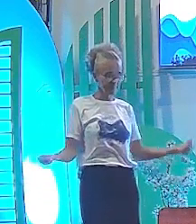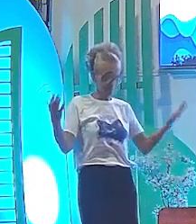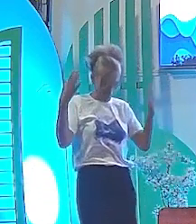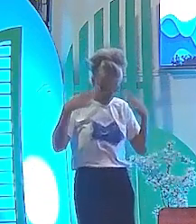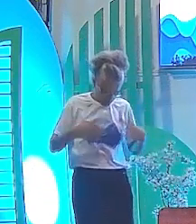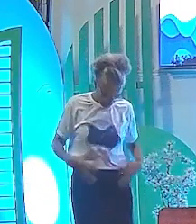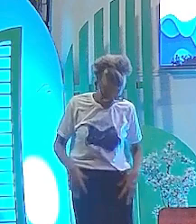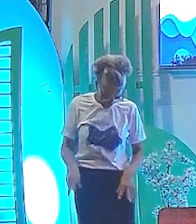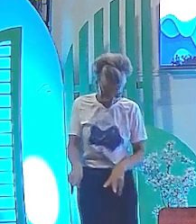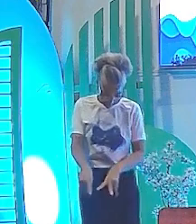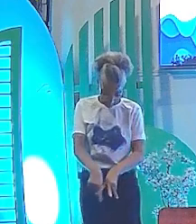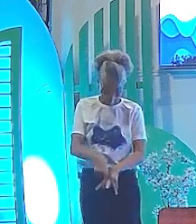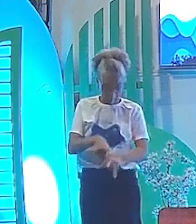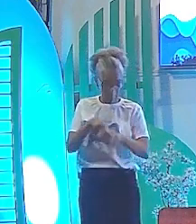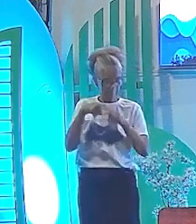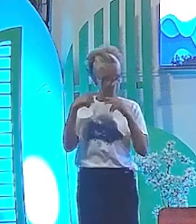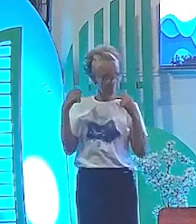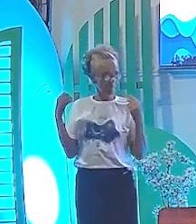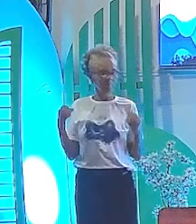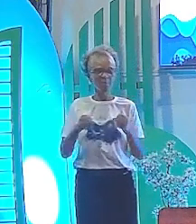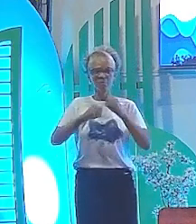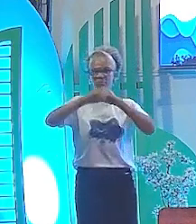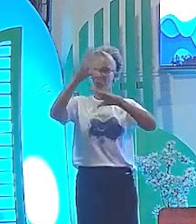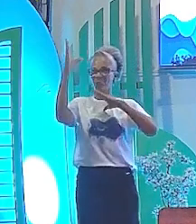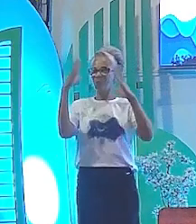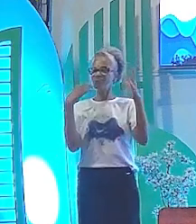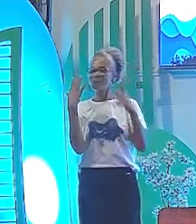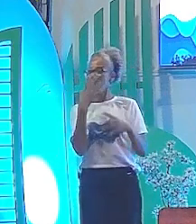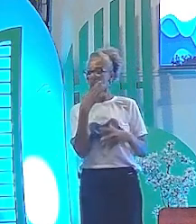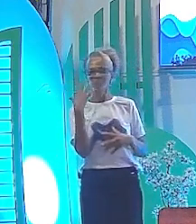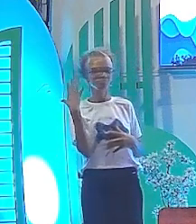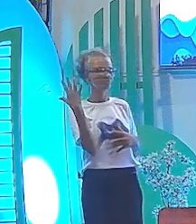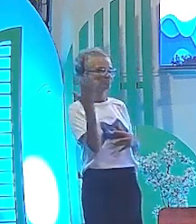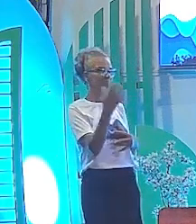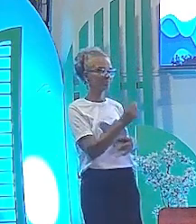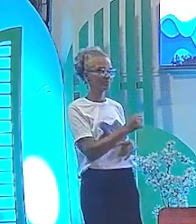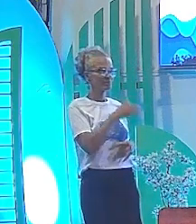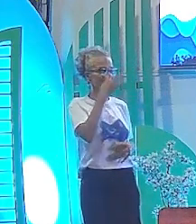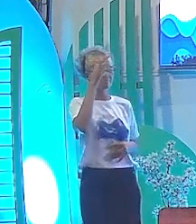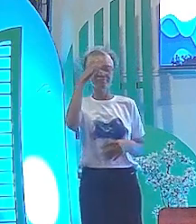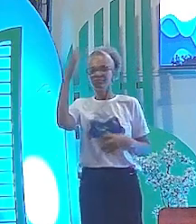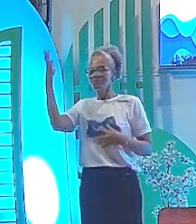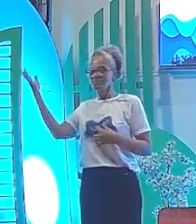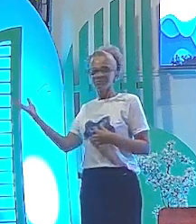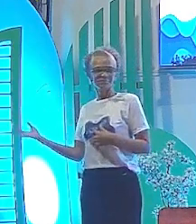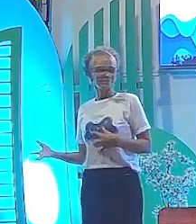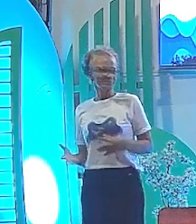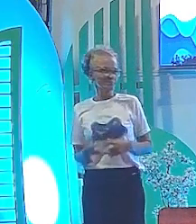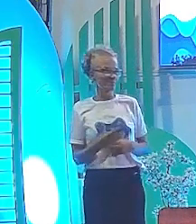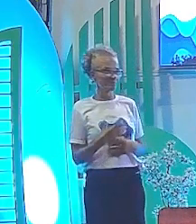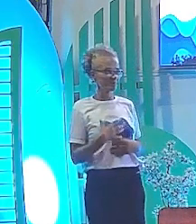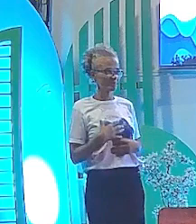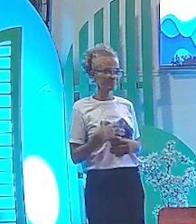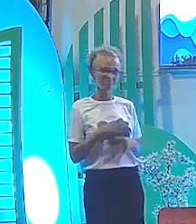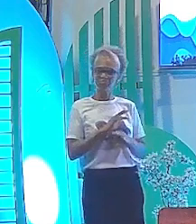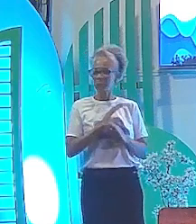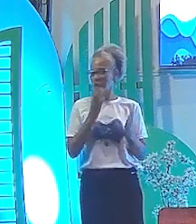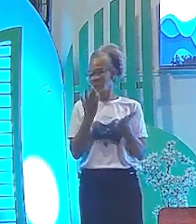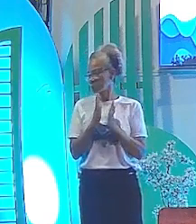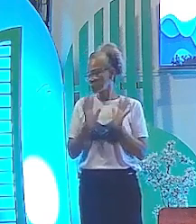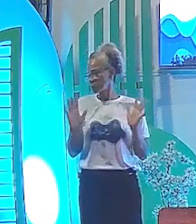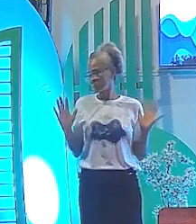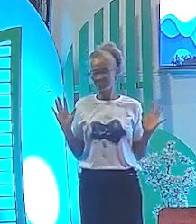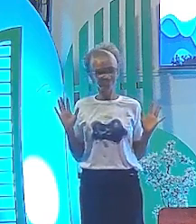um macacão, bem estampado, bem florido, e é isso, acho que é